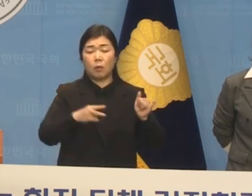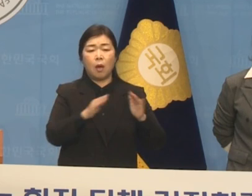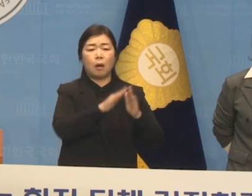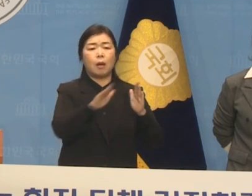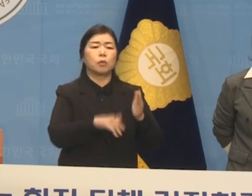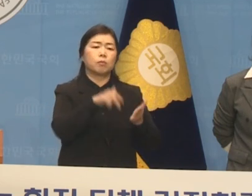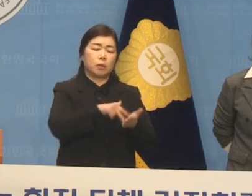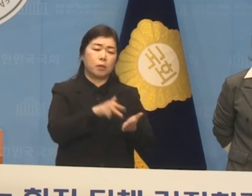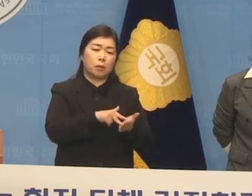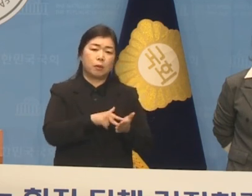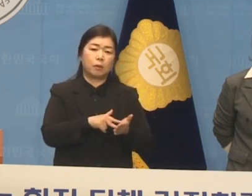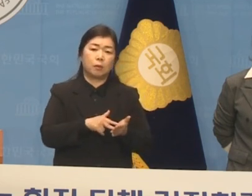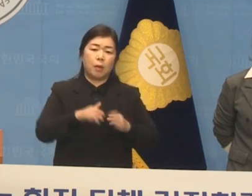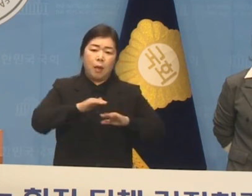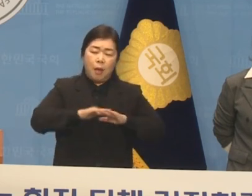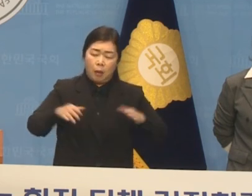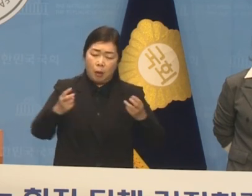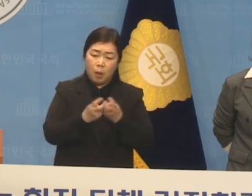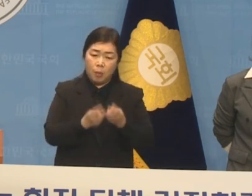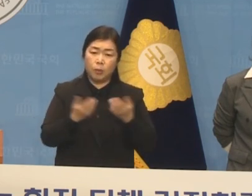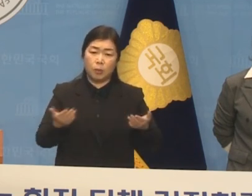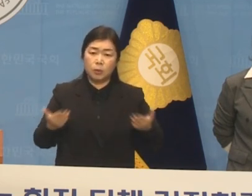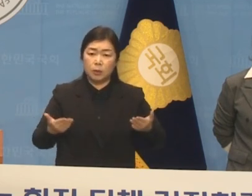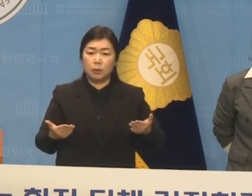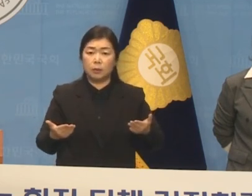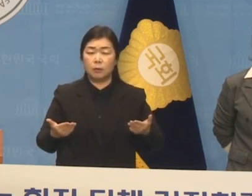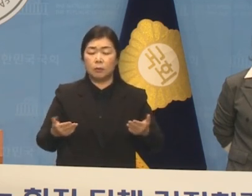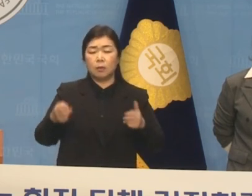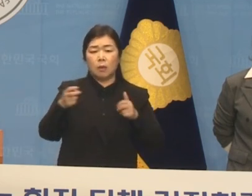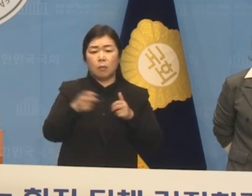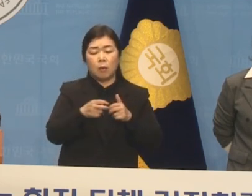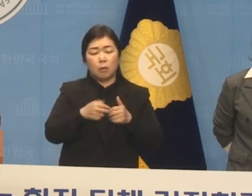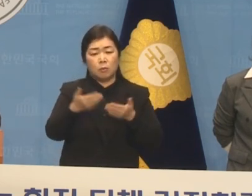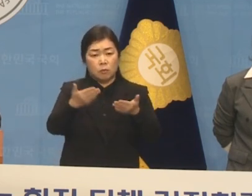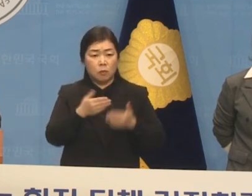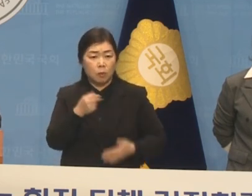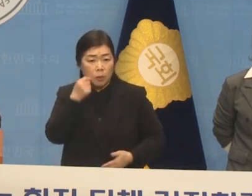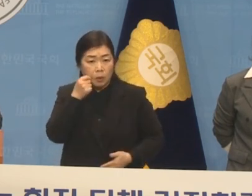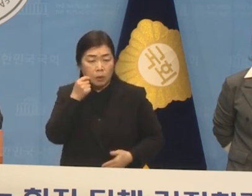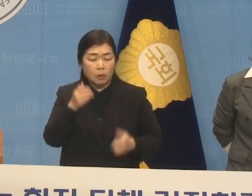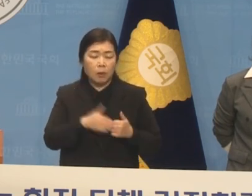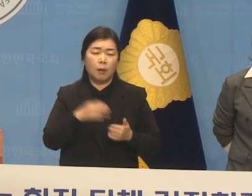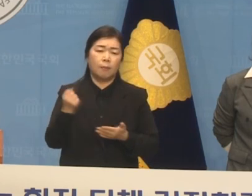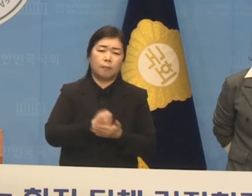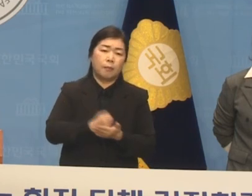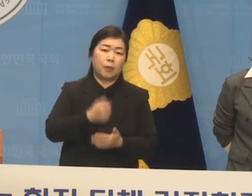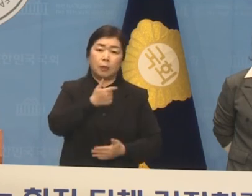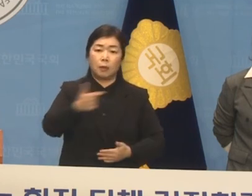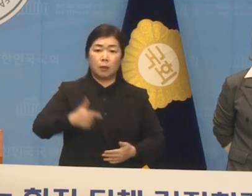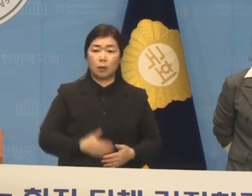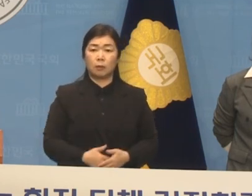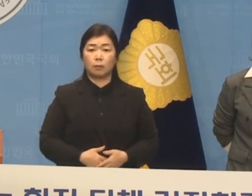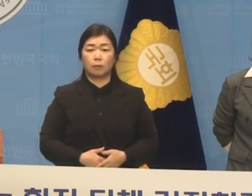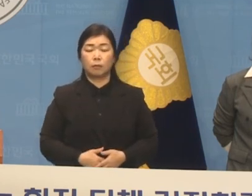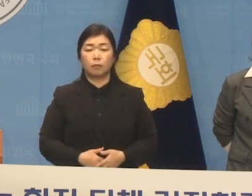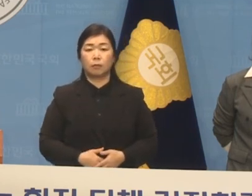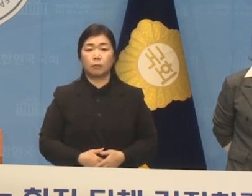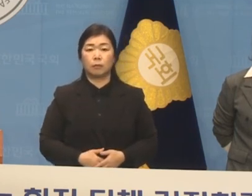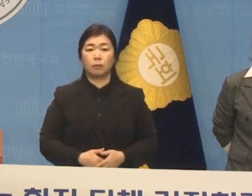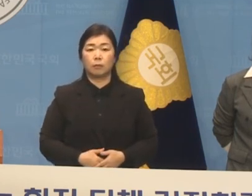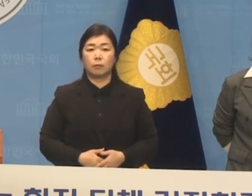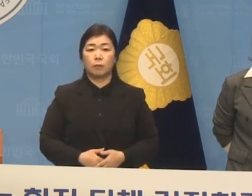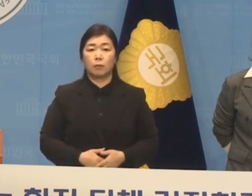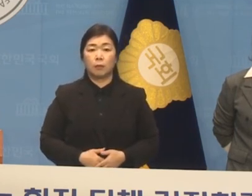현실이 참담함과 좌절감으로 다가옵니다. 의대 증원에 반발하여